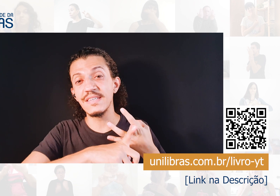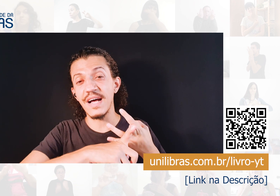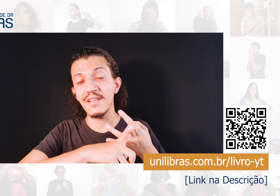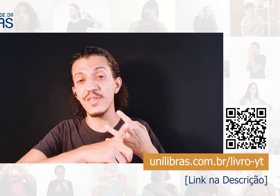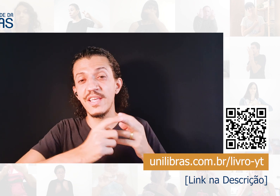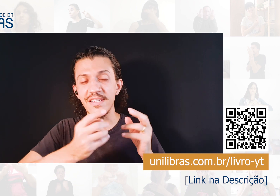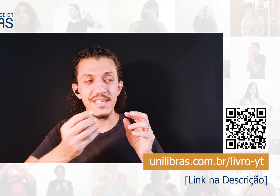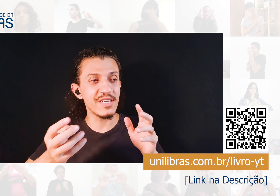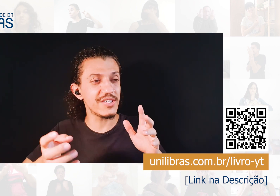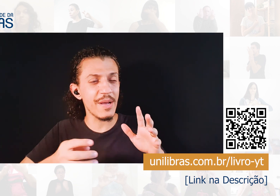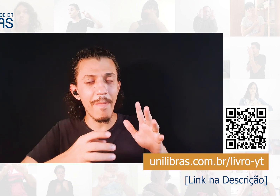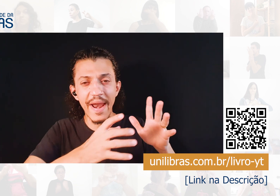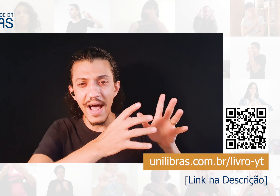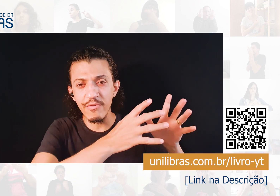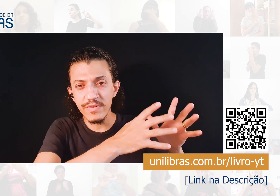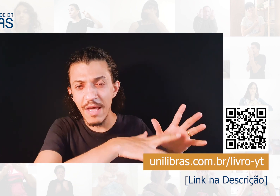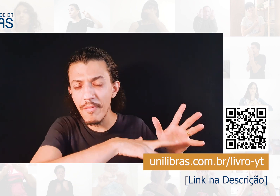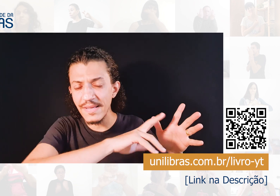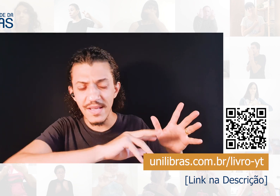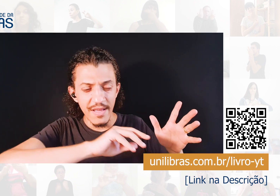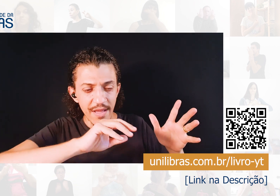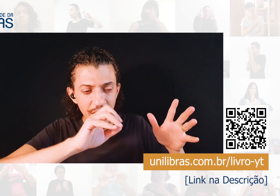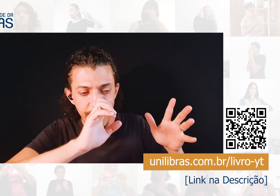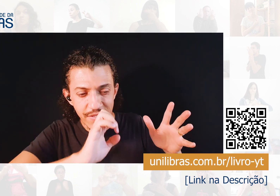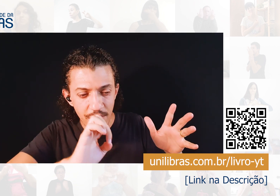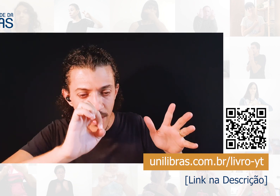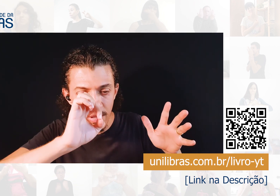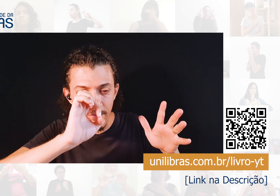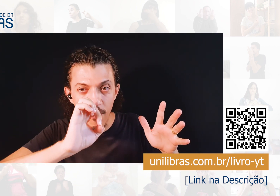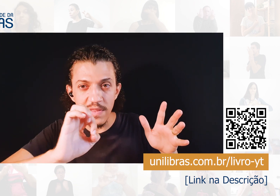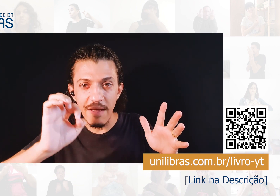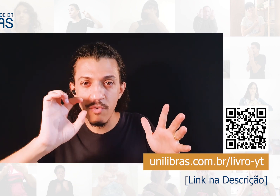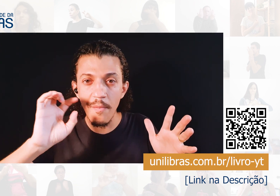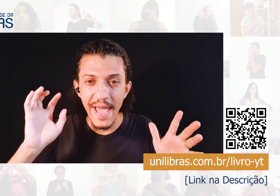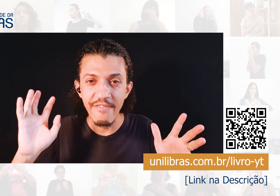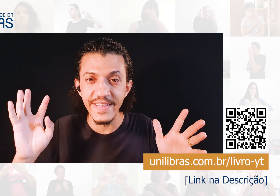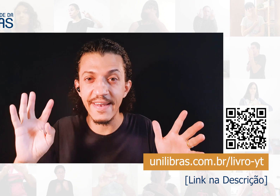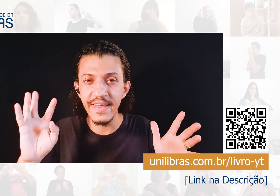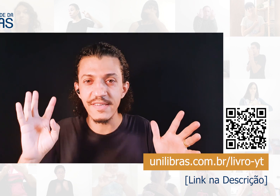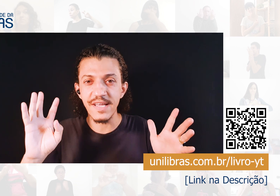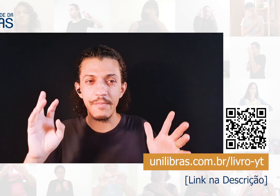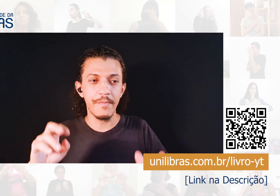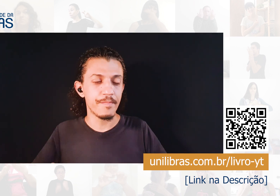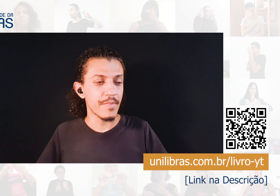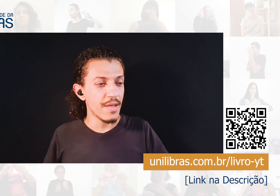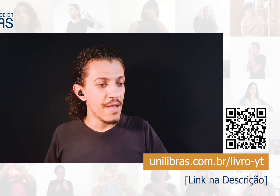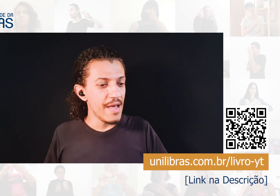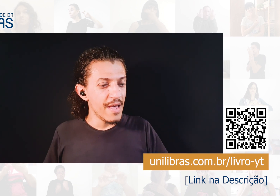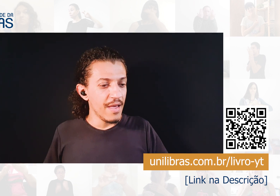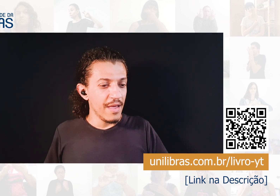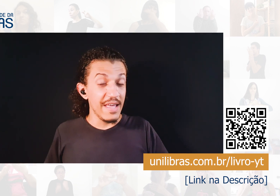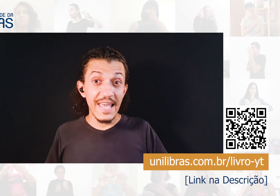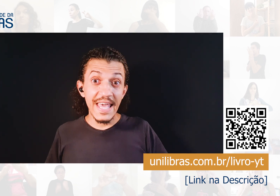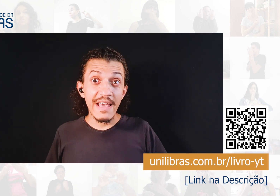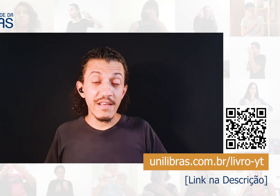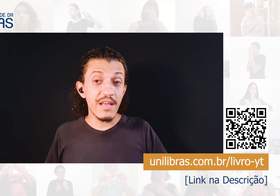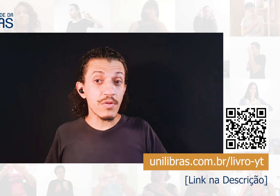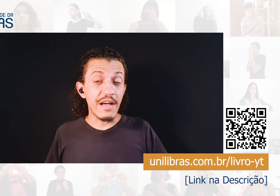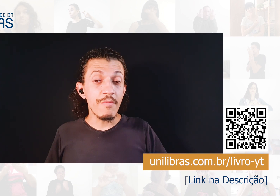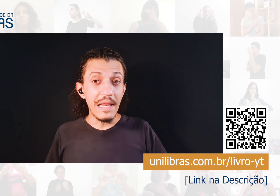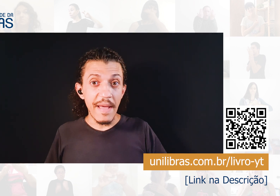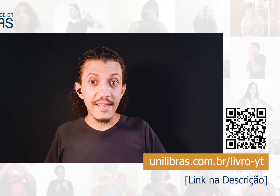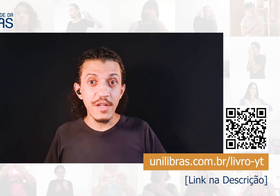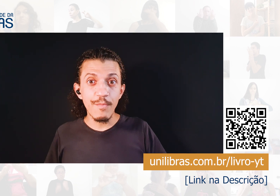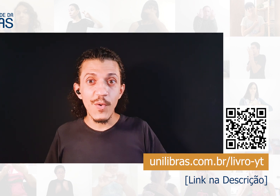português sinalizado, que assim, já tinha parado um tempo, mas de vez em quando ele voltava igual uma erva daninha, sabe? E